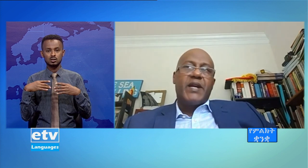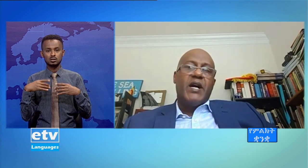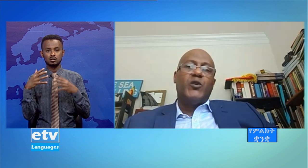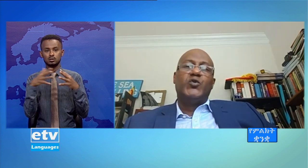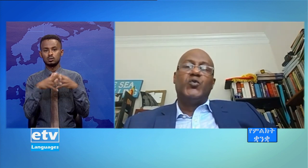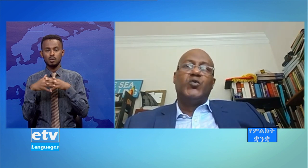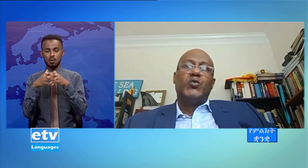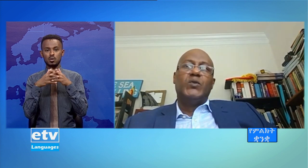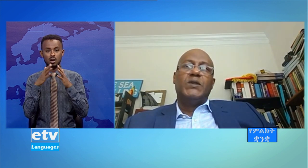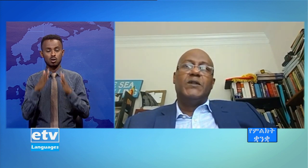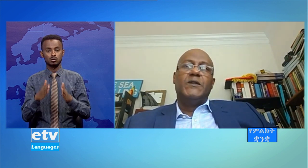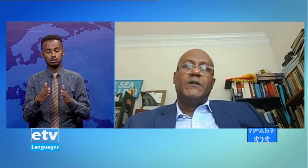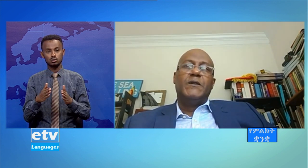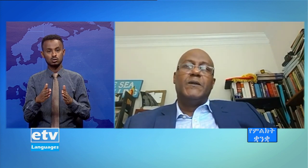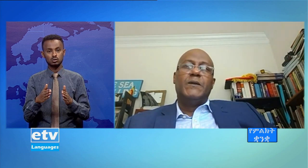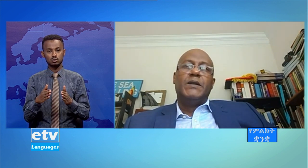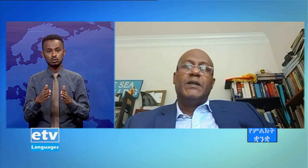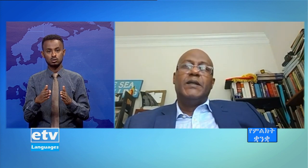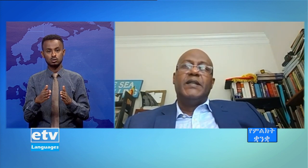በአሜሪካኖቹ